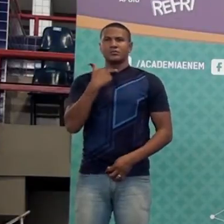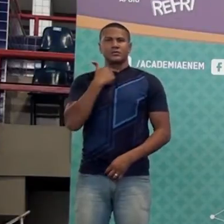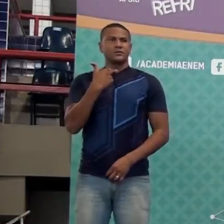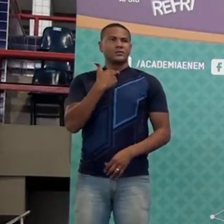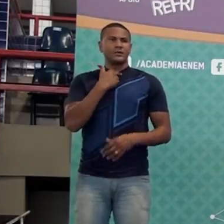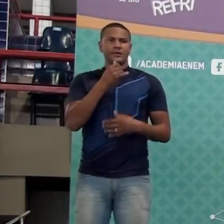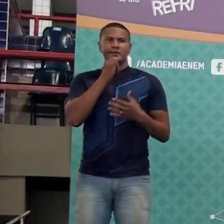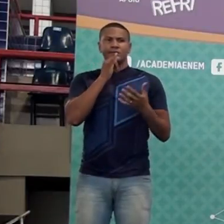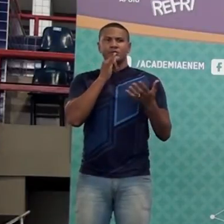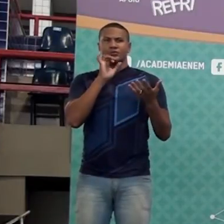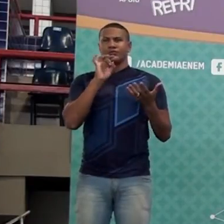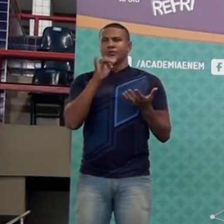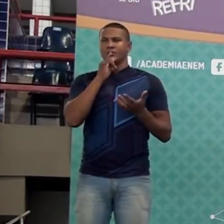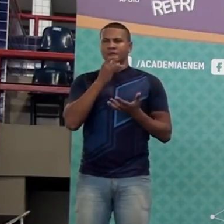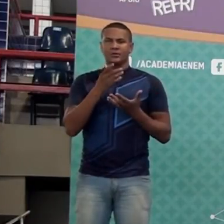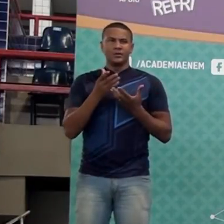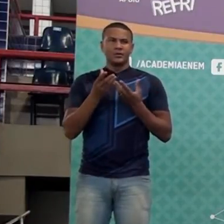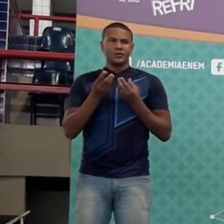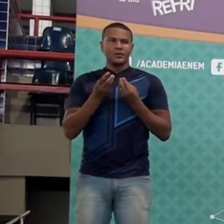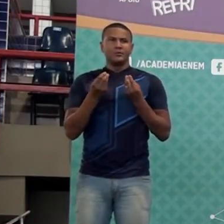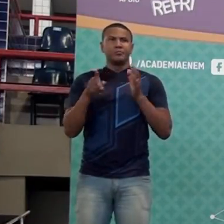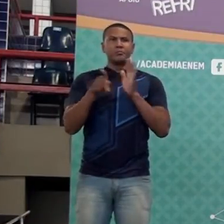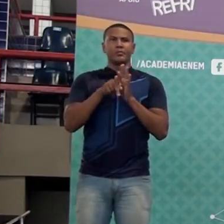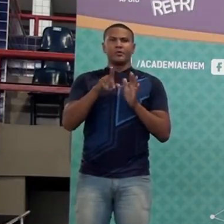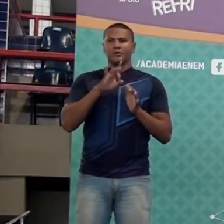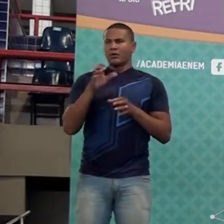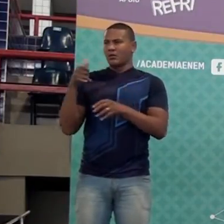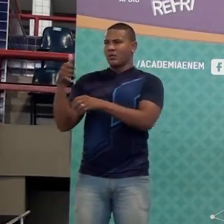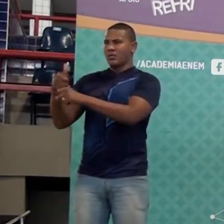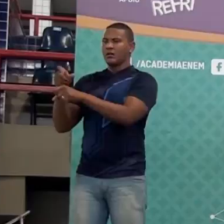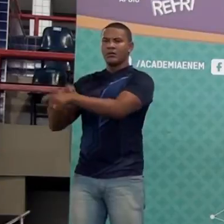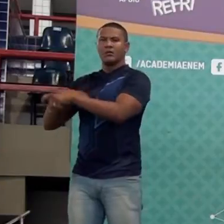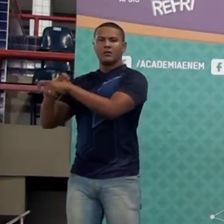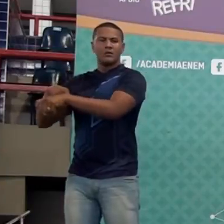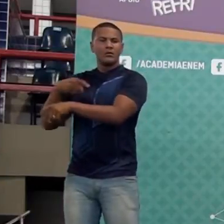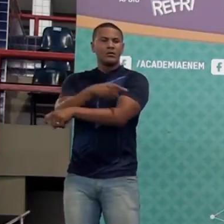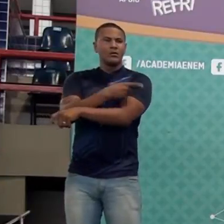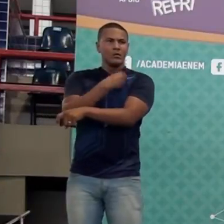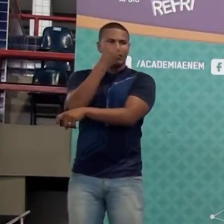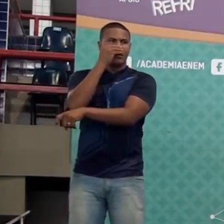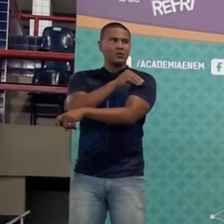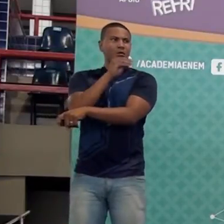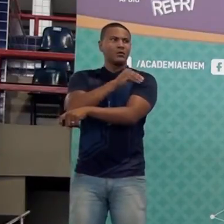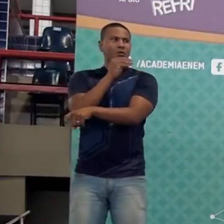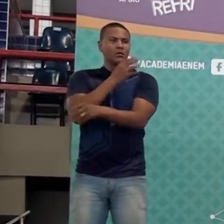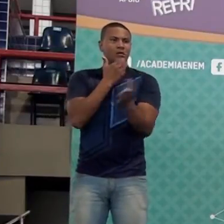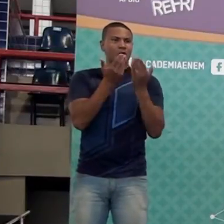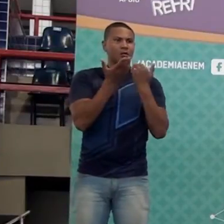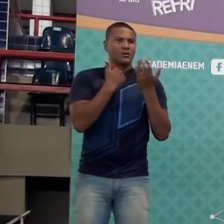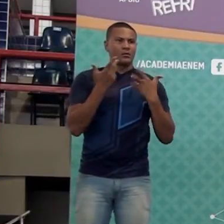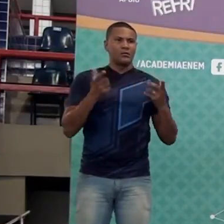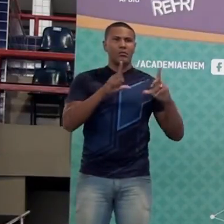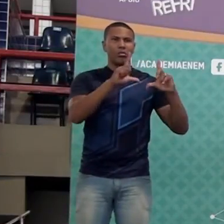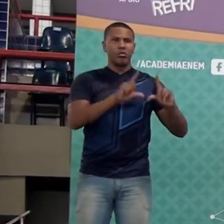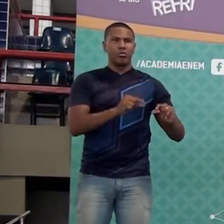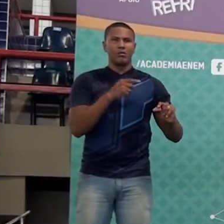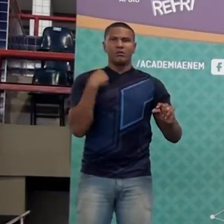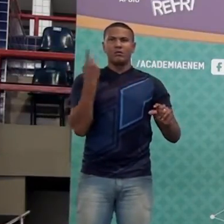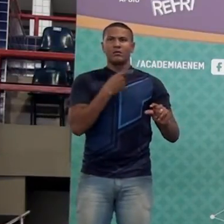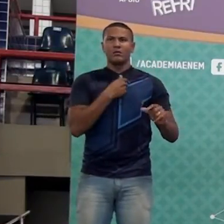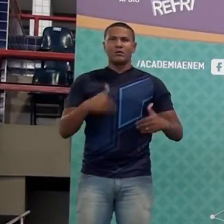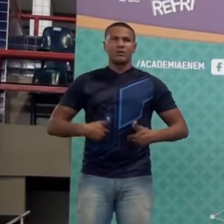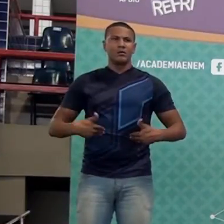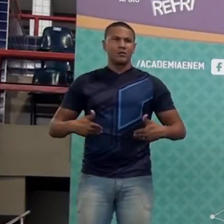incentivar só a produção de culturas de biocombustível em contrapartida da produção de alimentos, senão os alimentos vão ficar